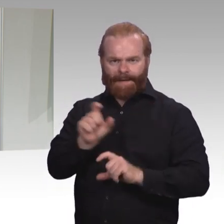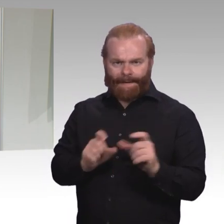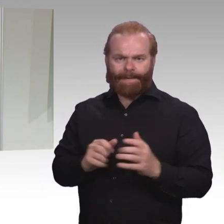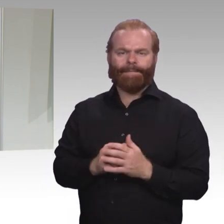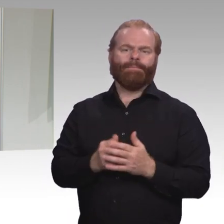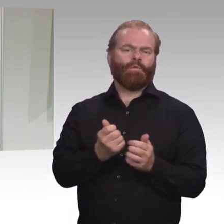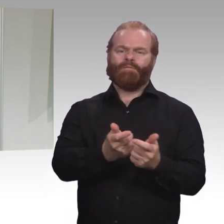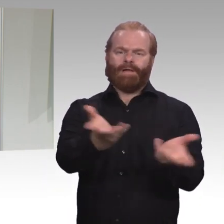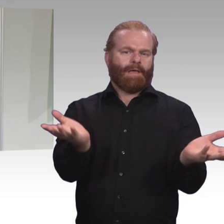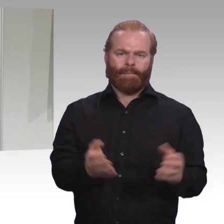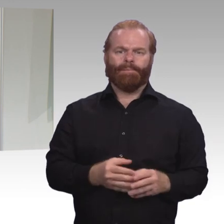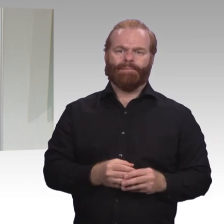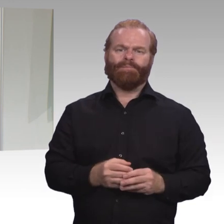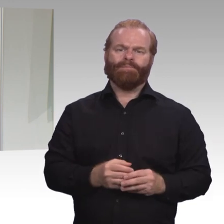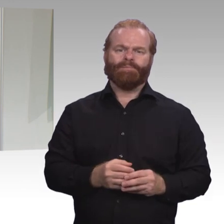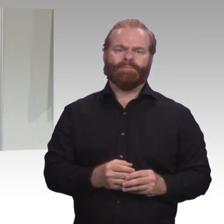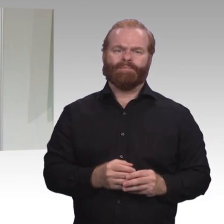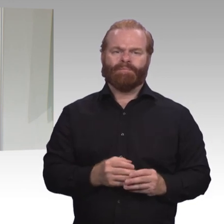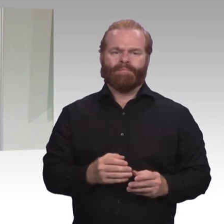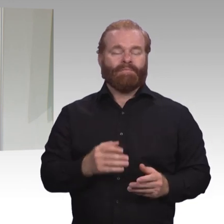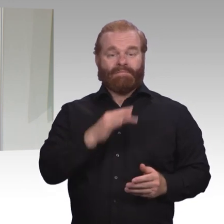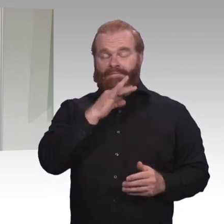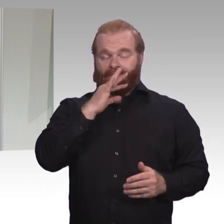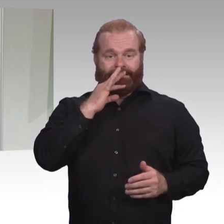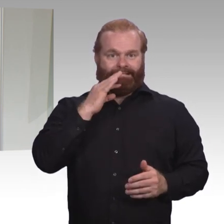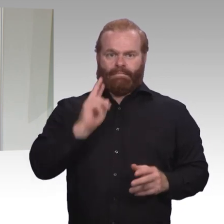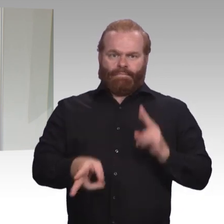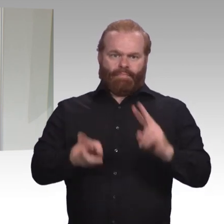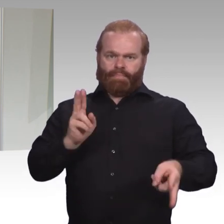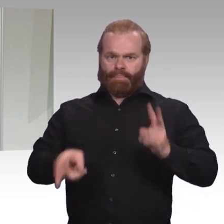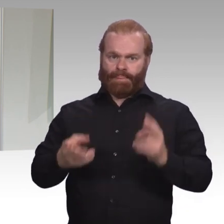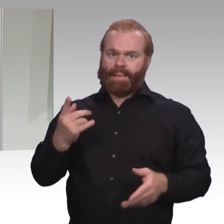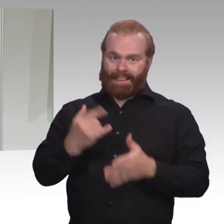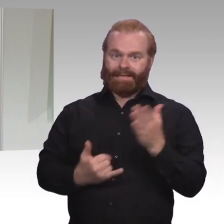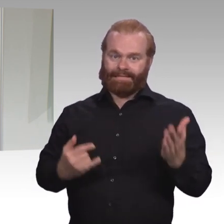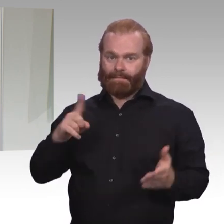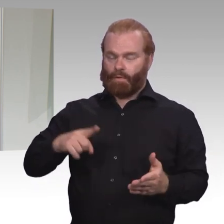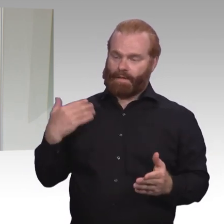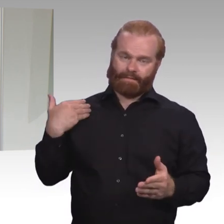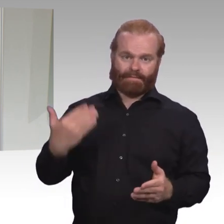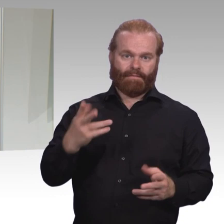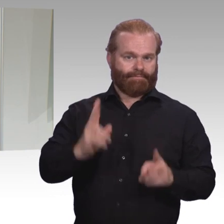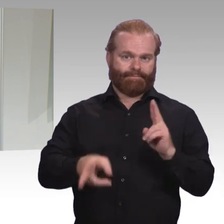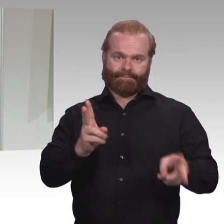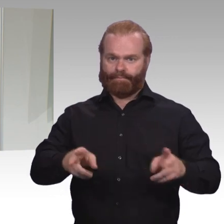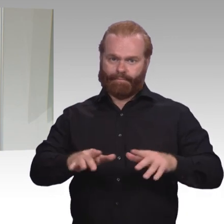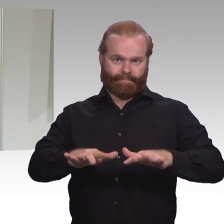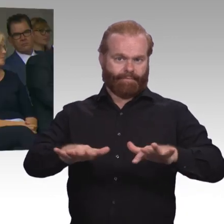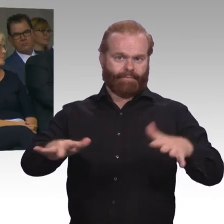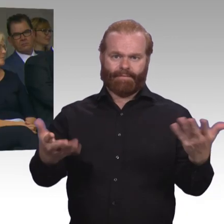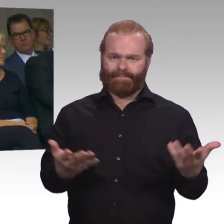gibt unendlich viel zu tun. Und seien Sie versichert, wenn Sie jetzt Schritt für Schritt umsetzen, was Ihres Amtes